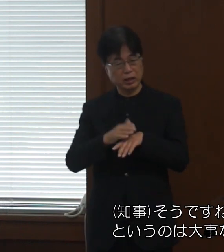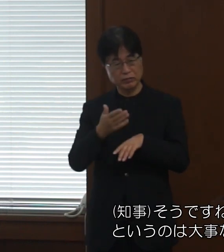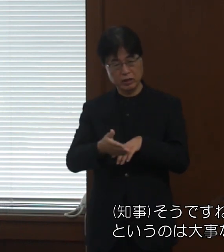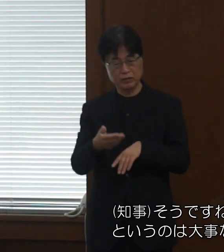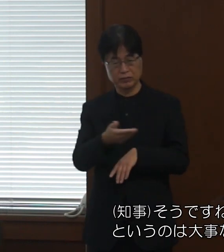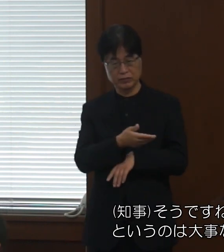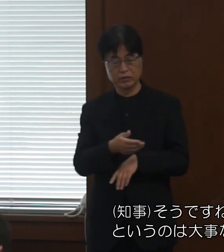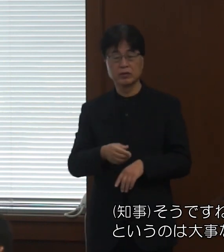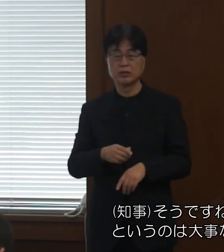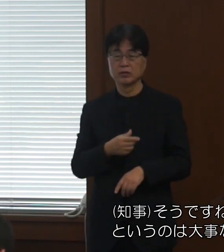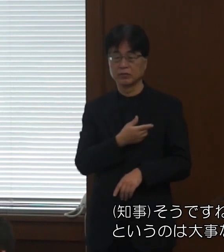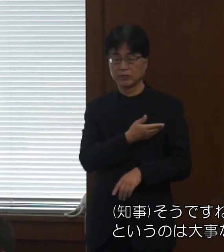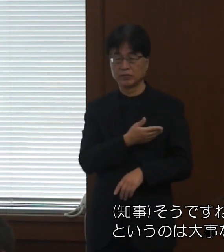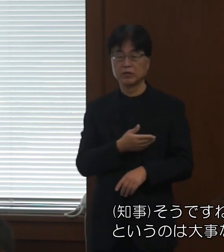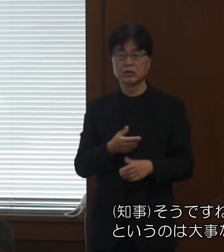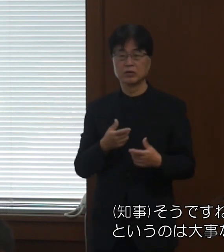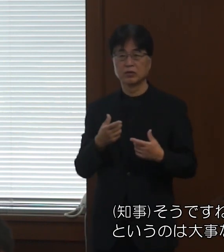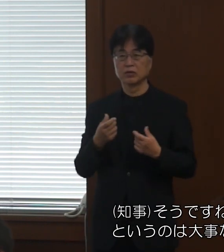やはり